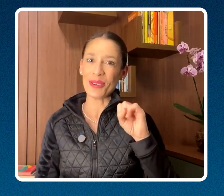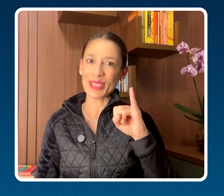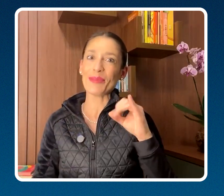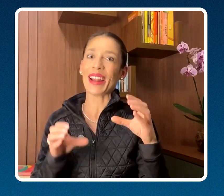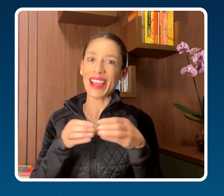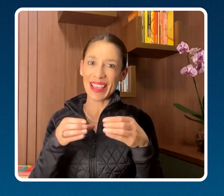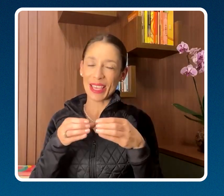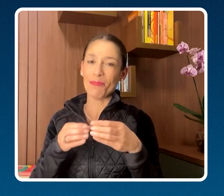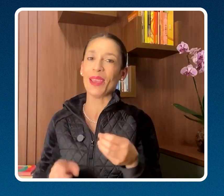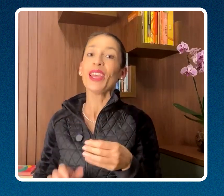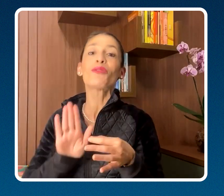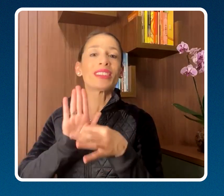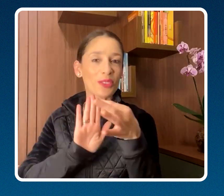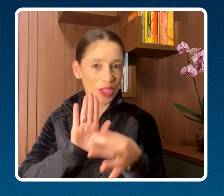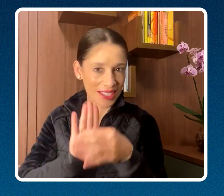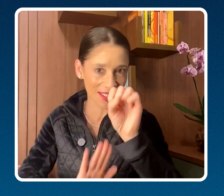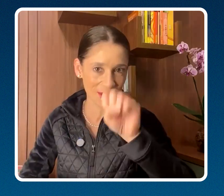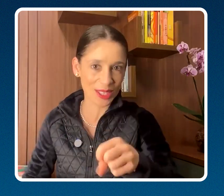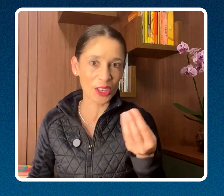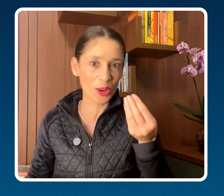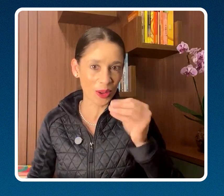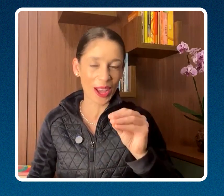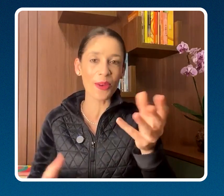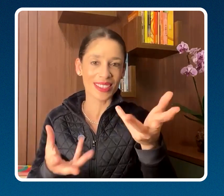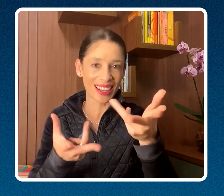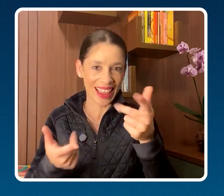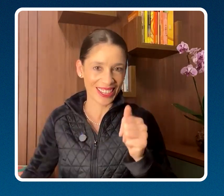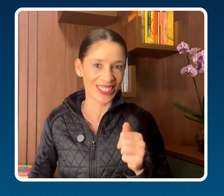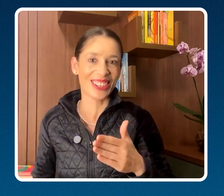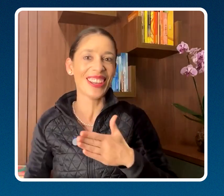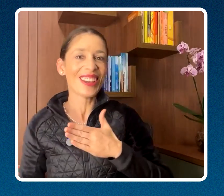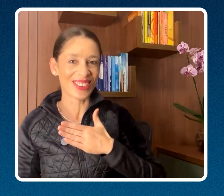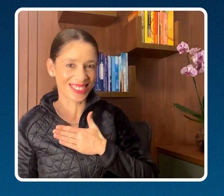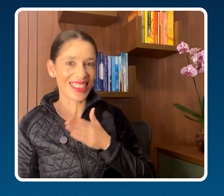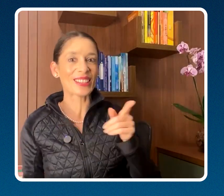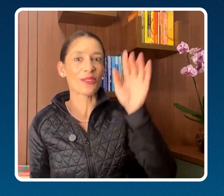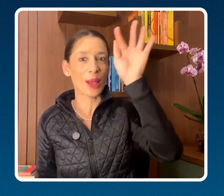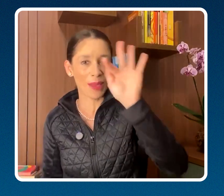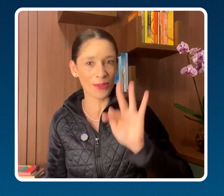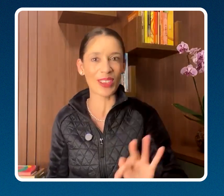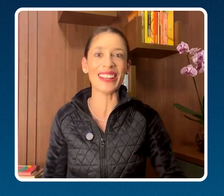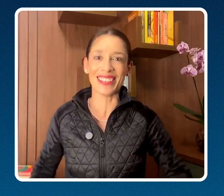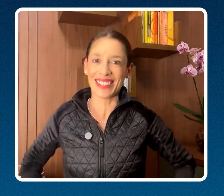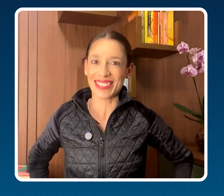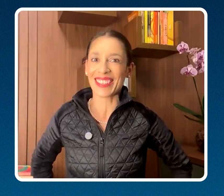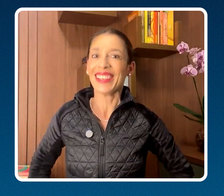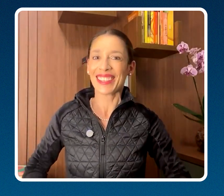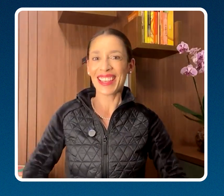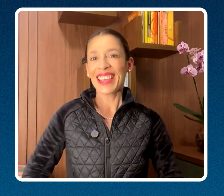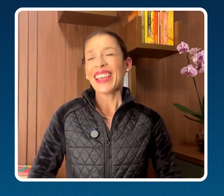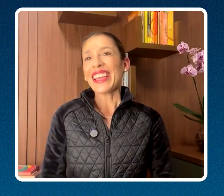a Rose e para a equipe. E vou dar sugestão, sim, de colocar o excelente. Gostei, vão ficar bem